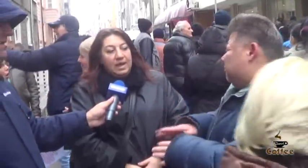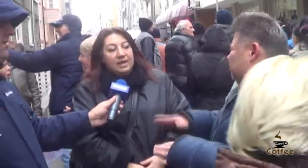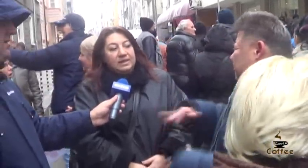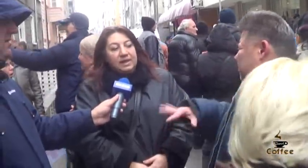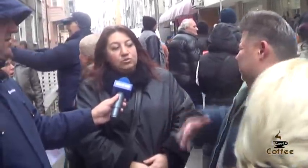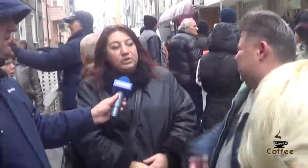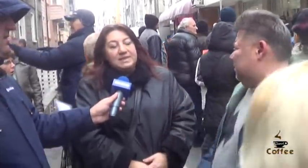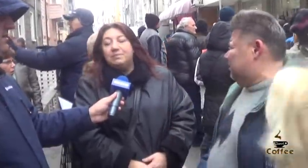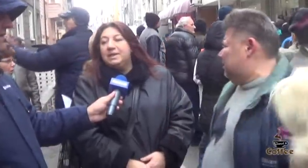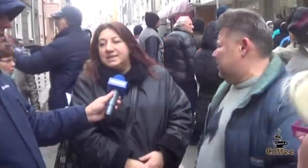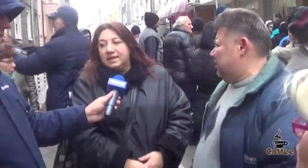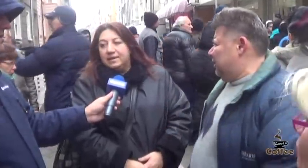Тъй като те са близки.